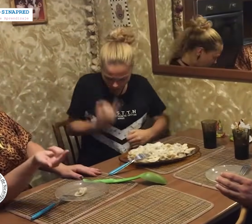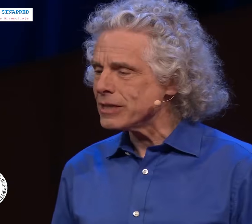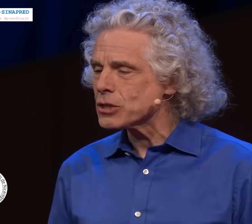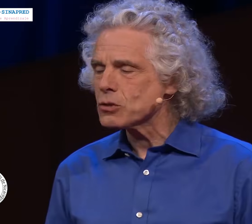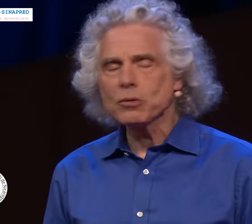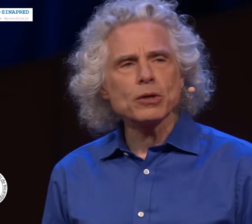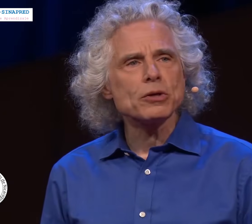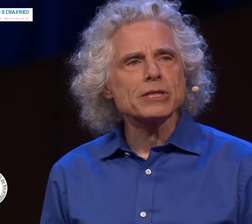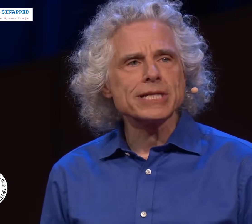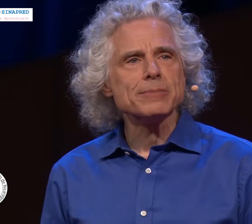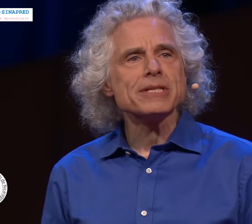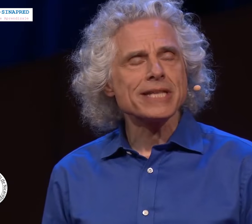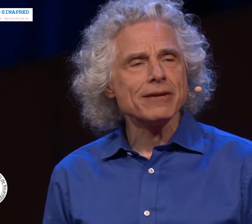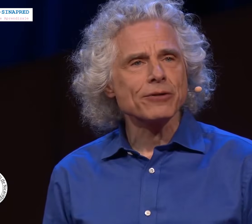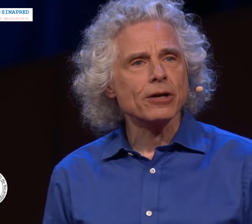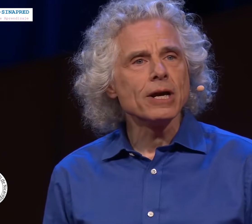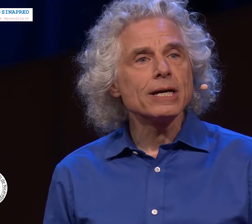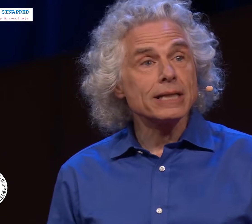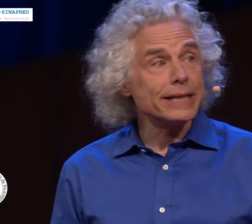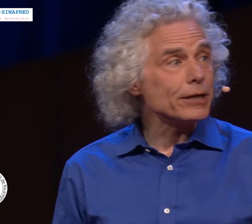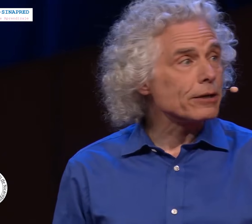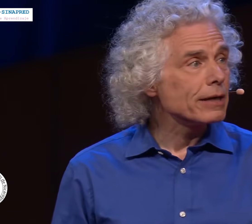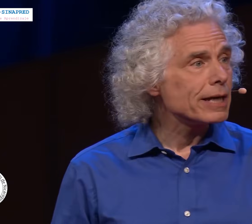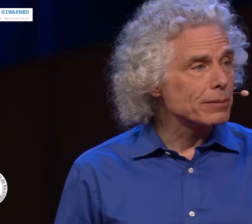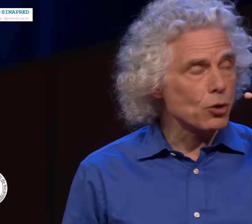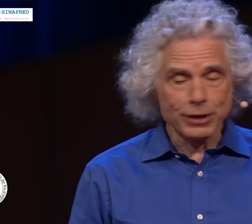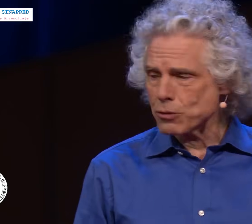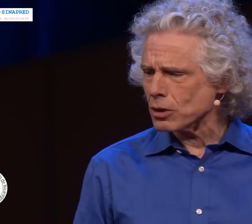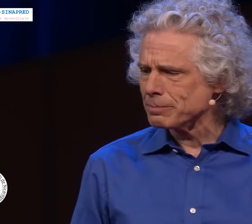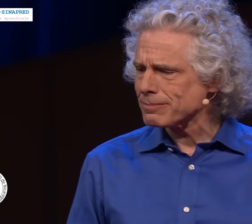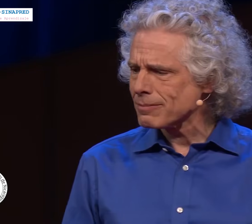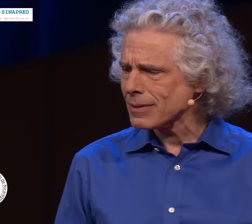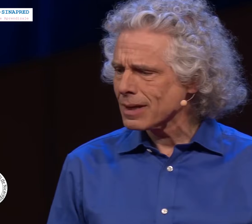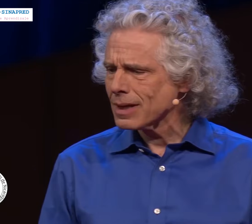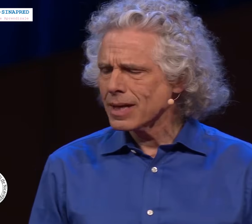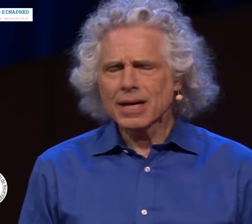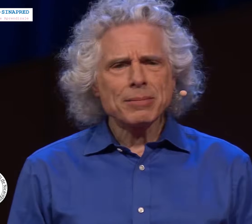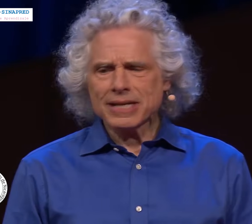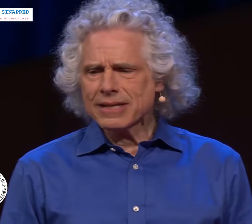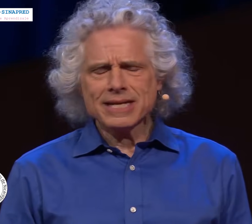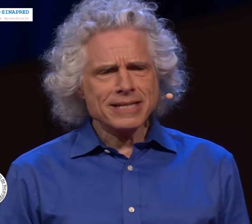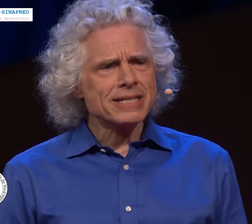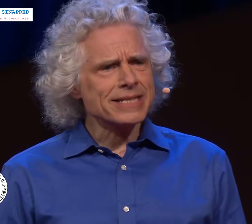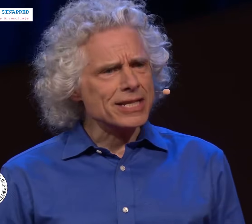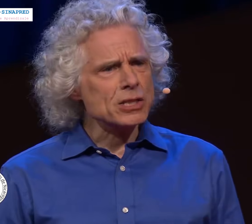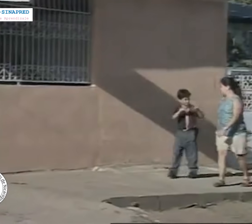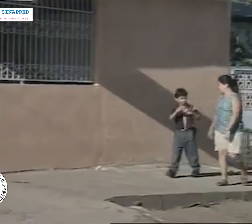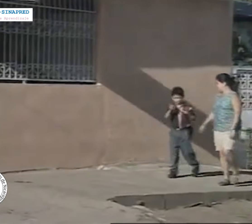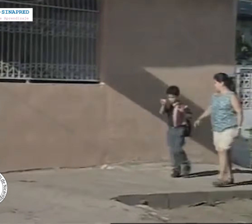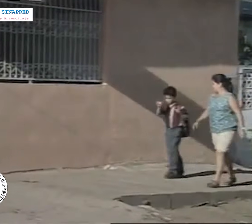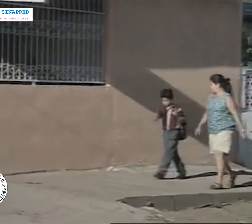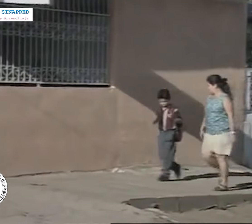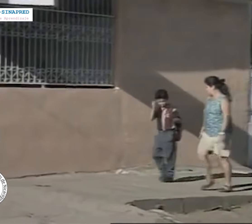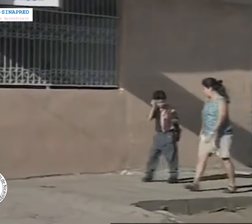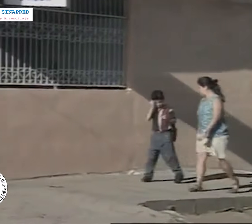humana. Steven Pinker ha sostenido que es un caso absolutamente único en la historia. Hemos podido ver cómo los